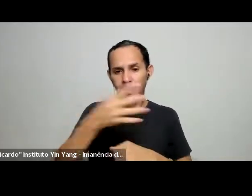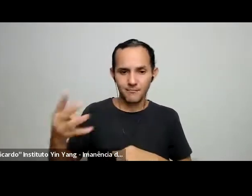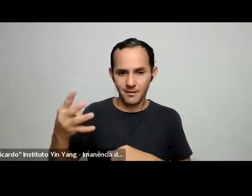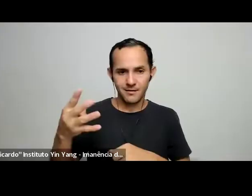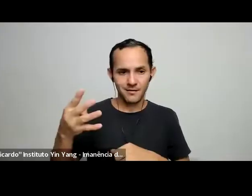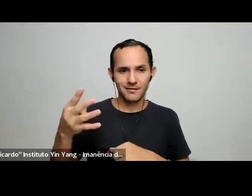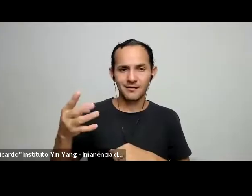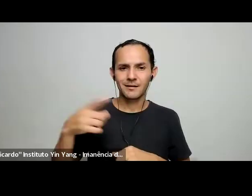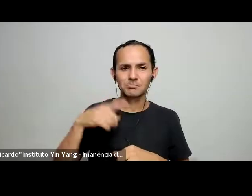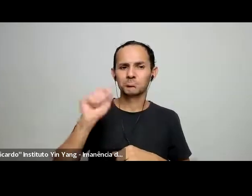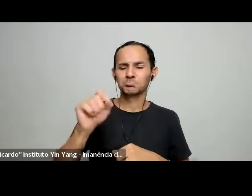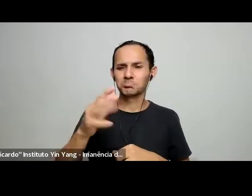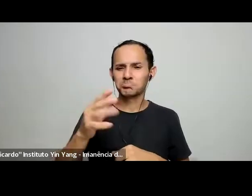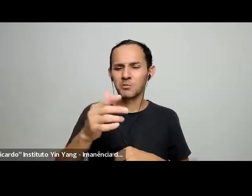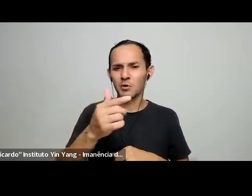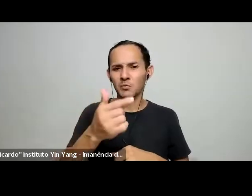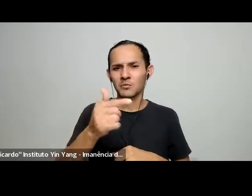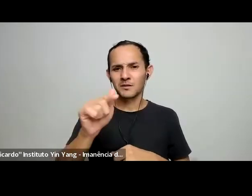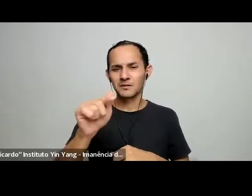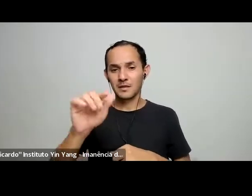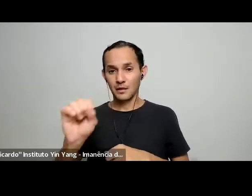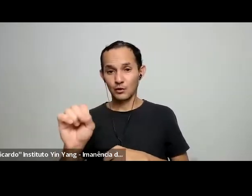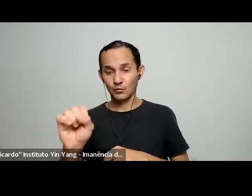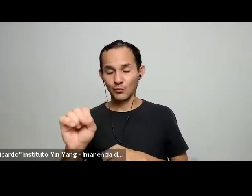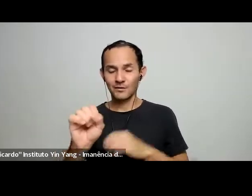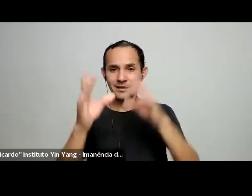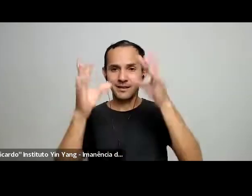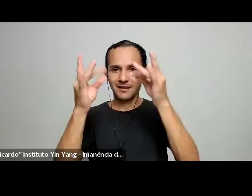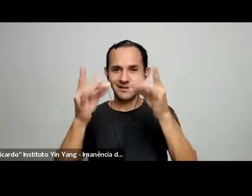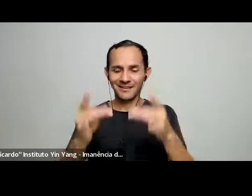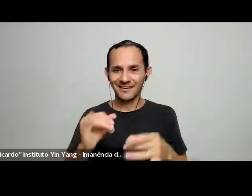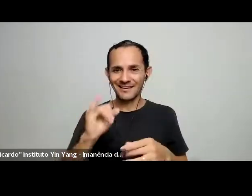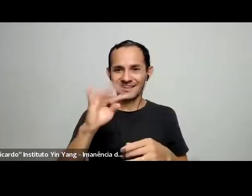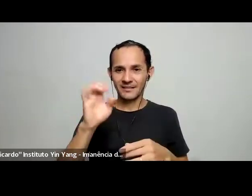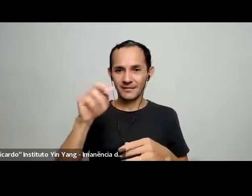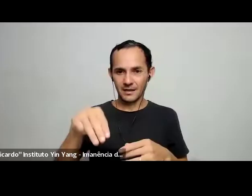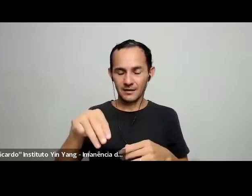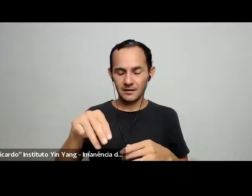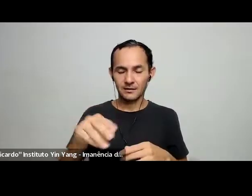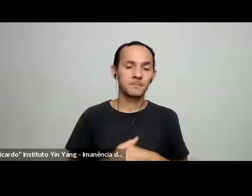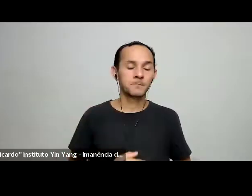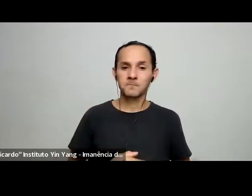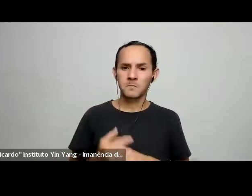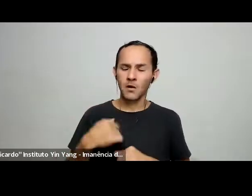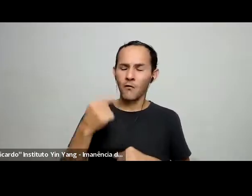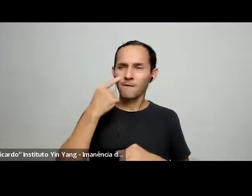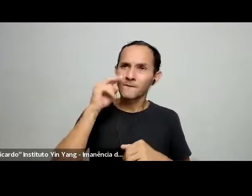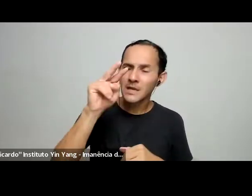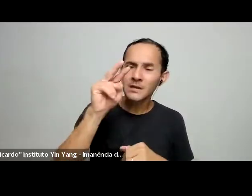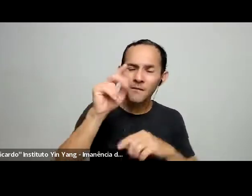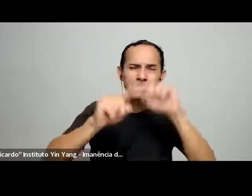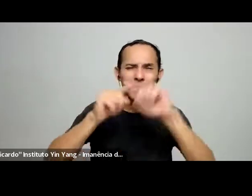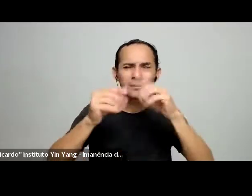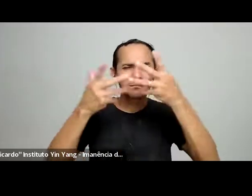que tinha cerca de 278 itens. E eu fui ver um por um. Material